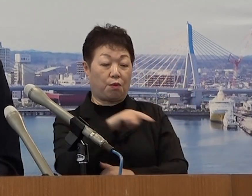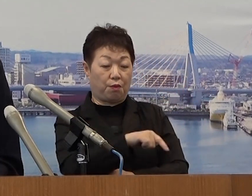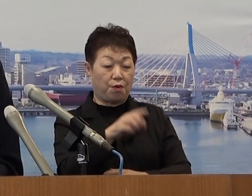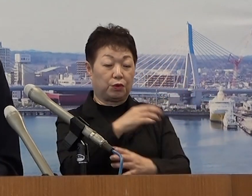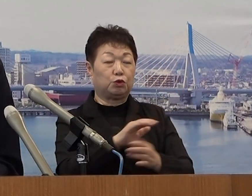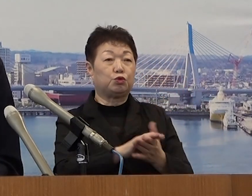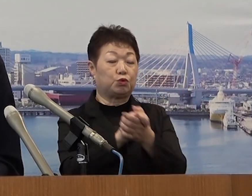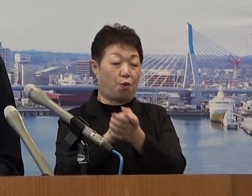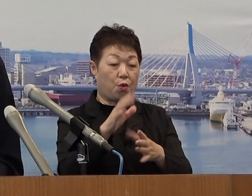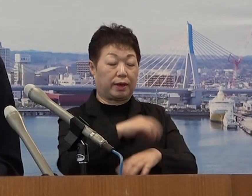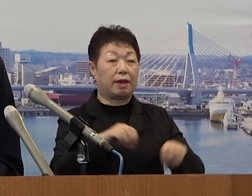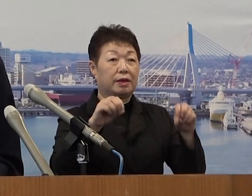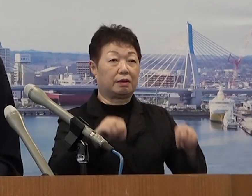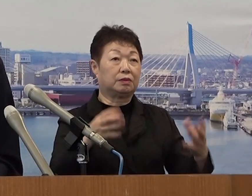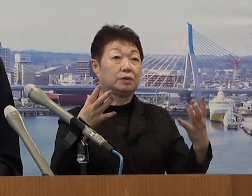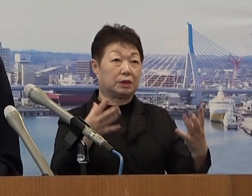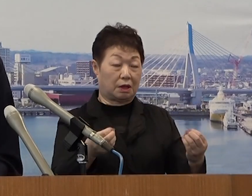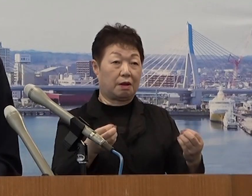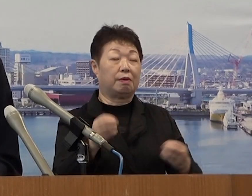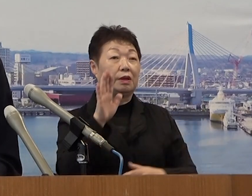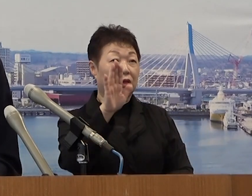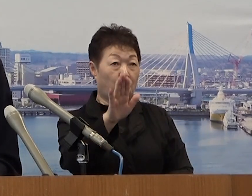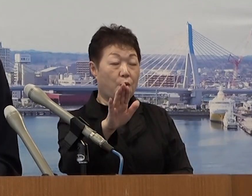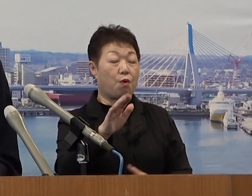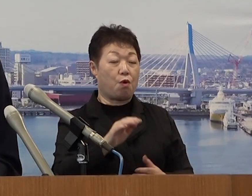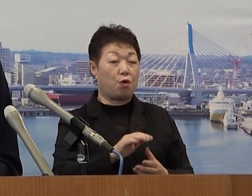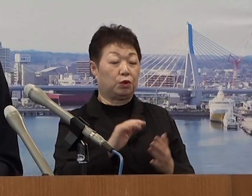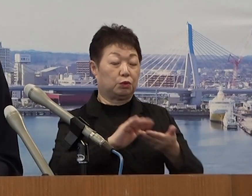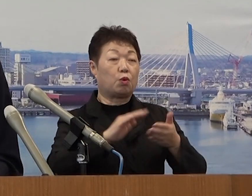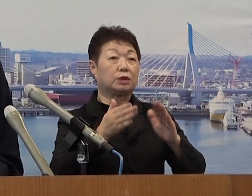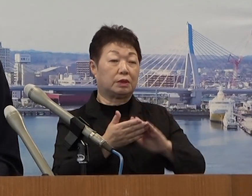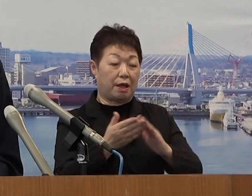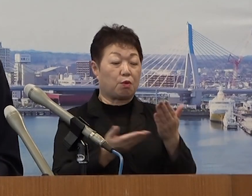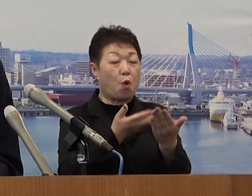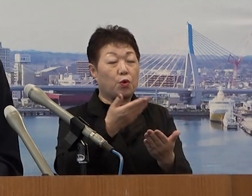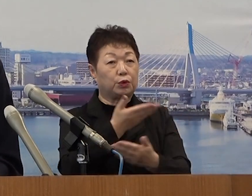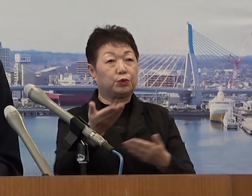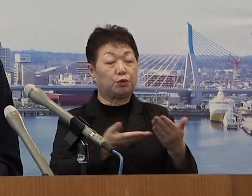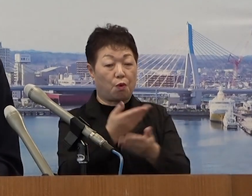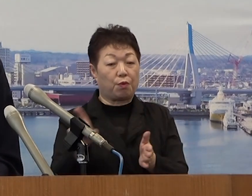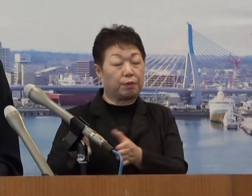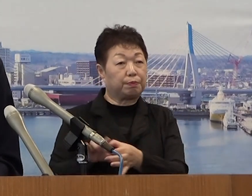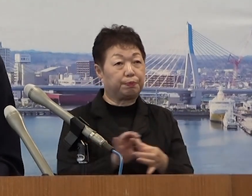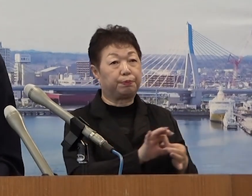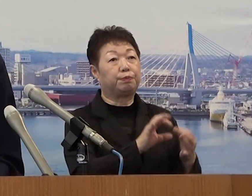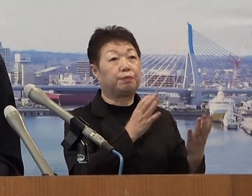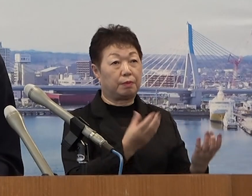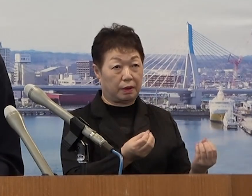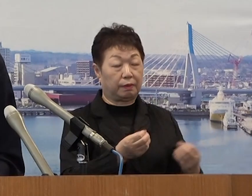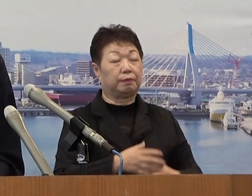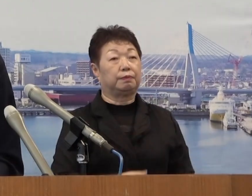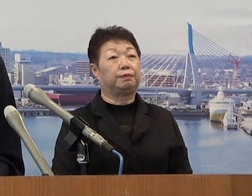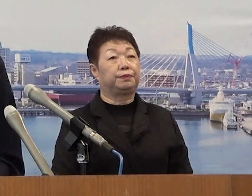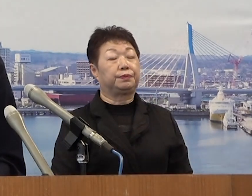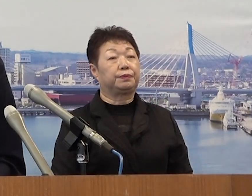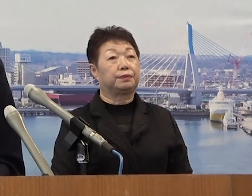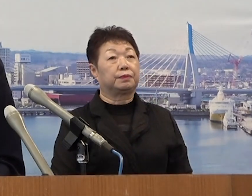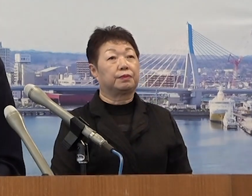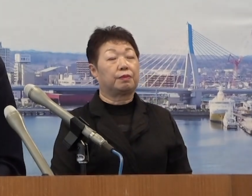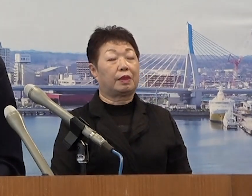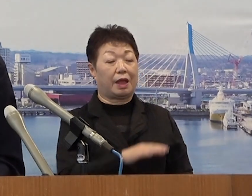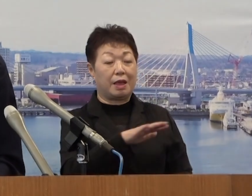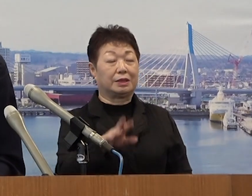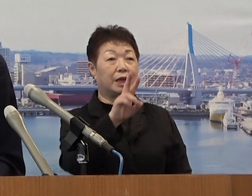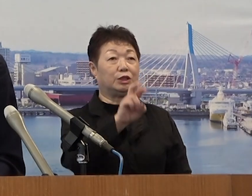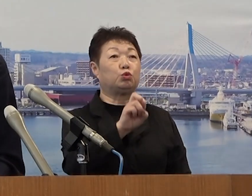結いたしまして、以降友好都市として交流を継続してきたところでございます。その後平